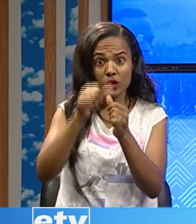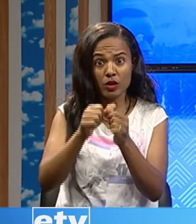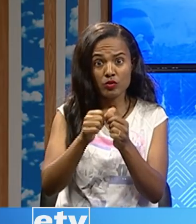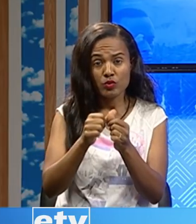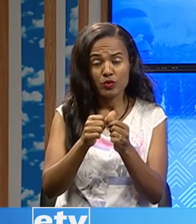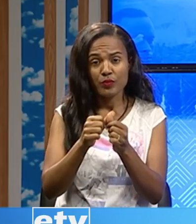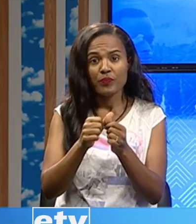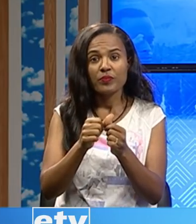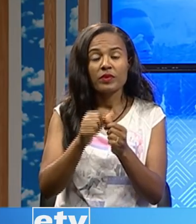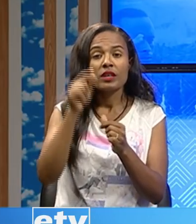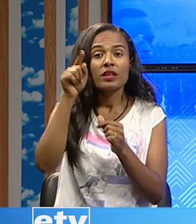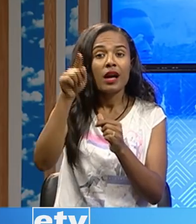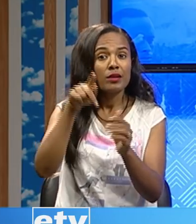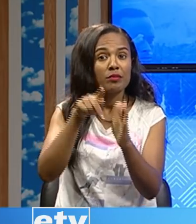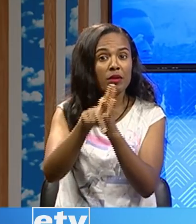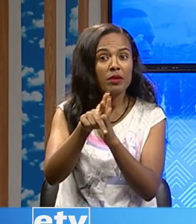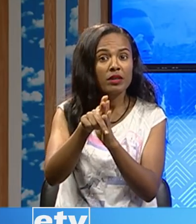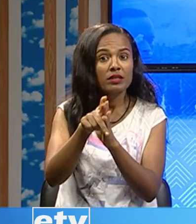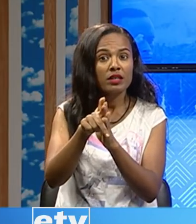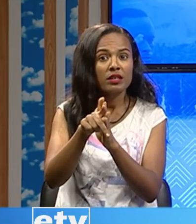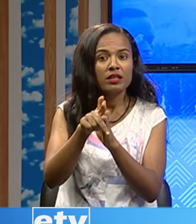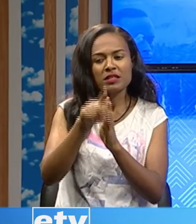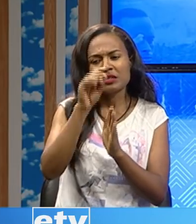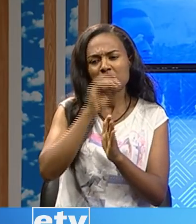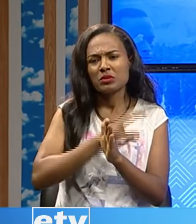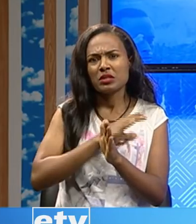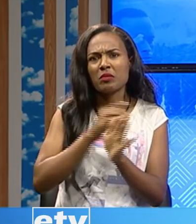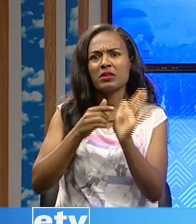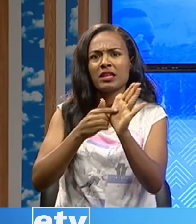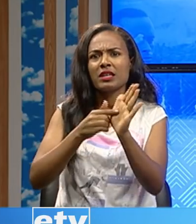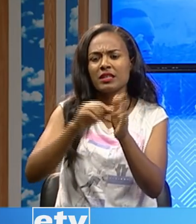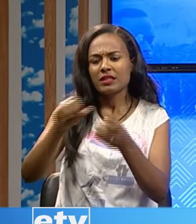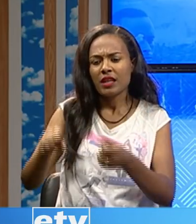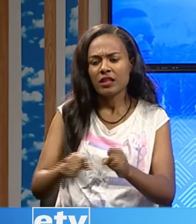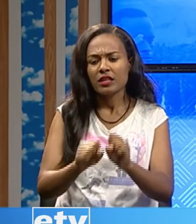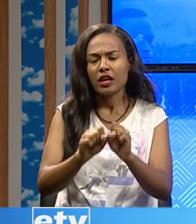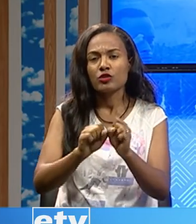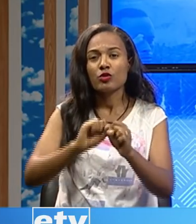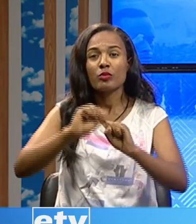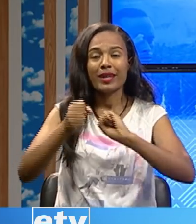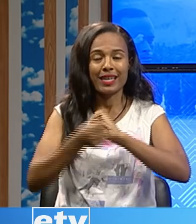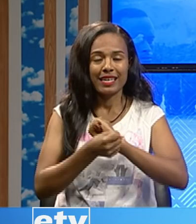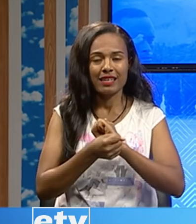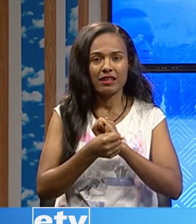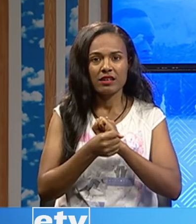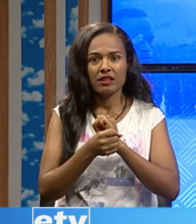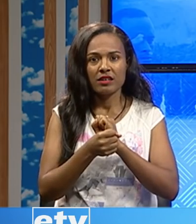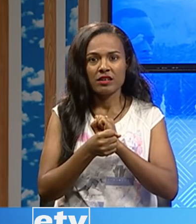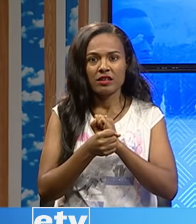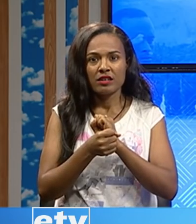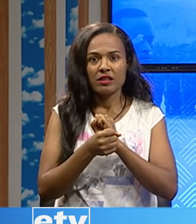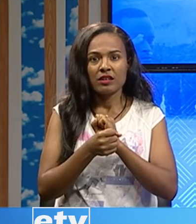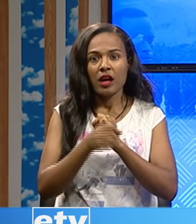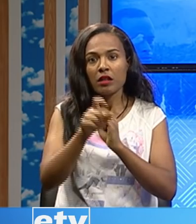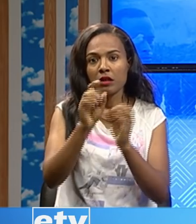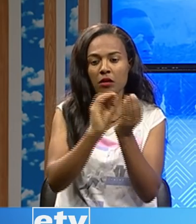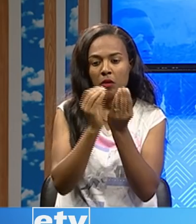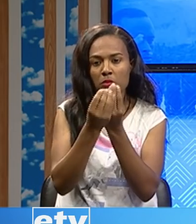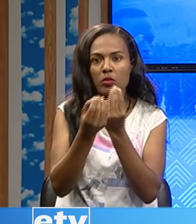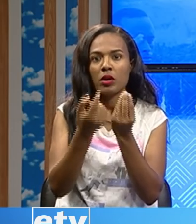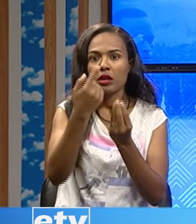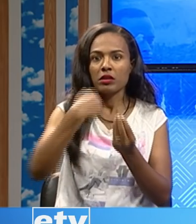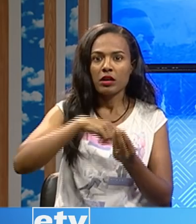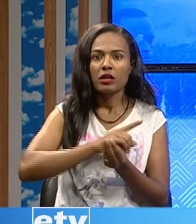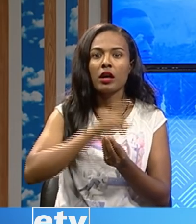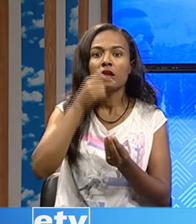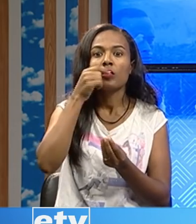ብዙዎቻቸው ያን በመግደል ሰፕረስ የማድረግ ታክቲካቸው ነው አሁን እየደገሙ ያሉት ያባብሉሃል አንተኛ ነህ ምናምን ምናምን